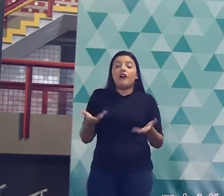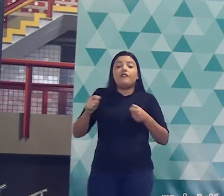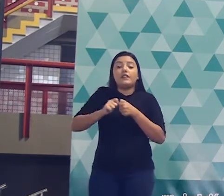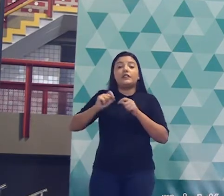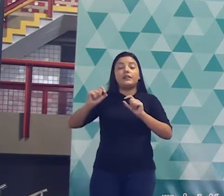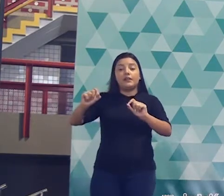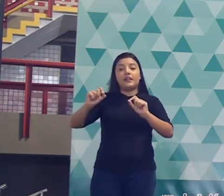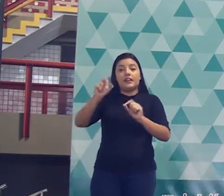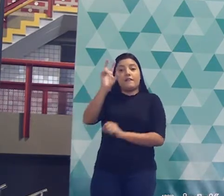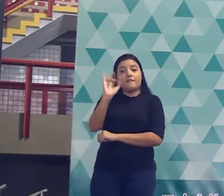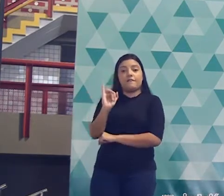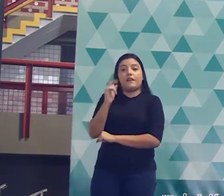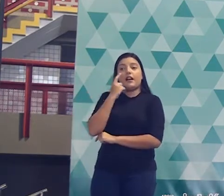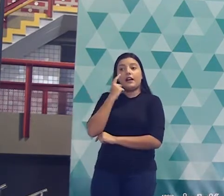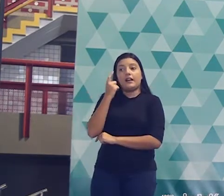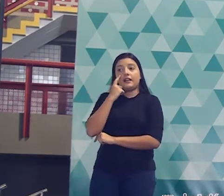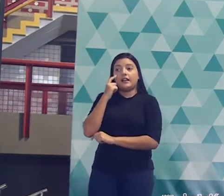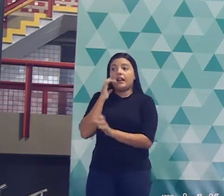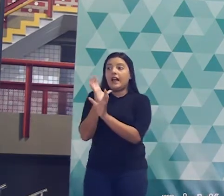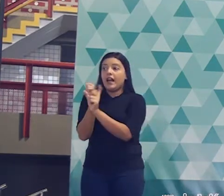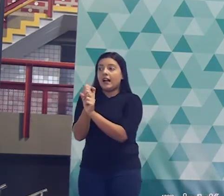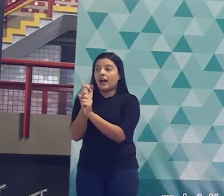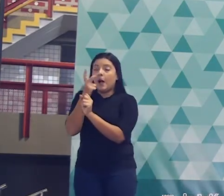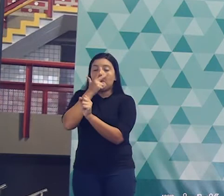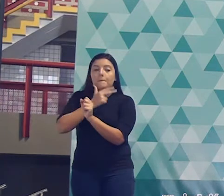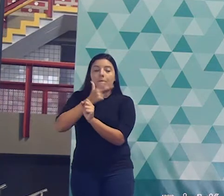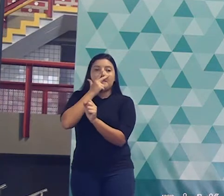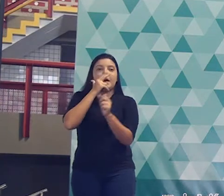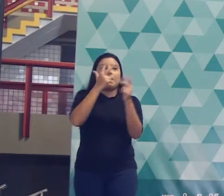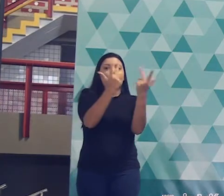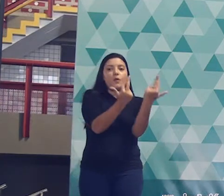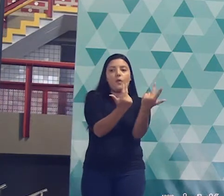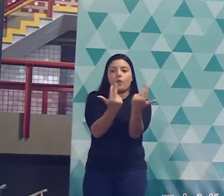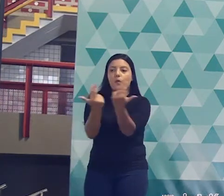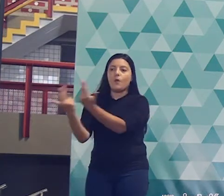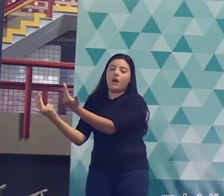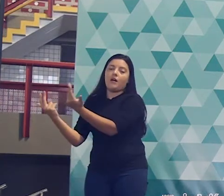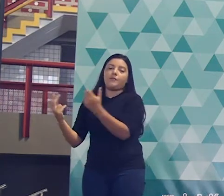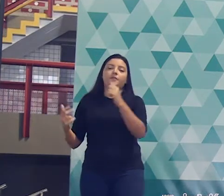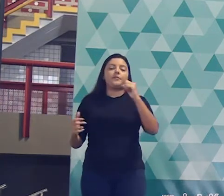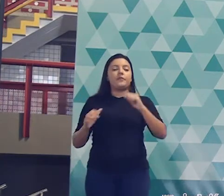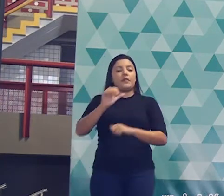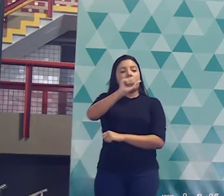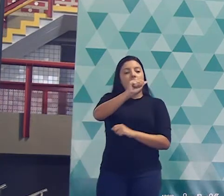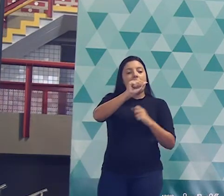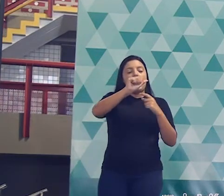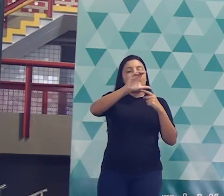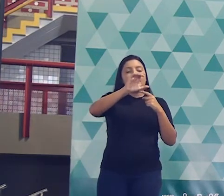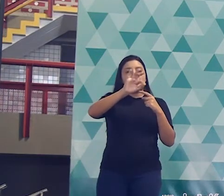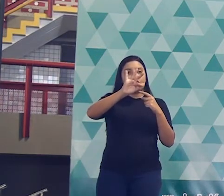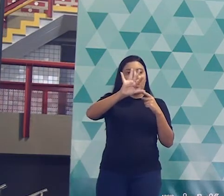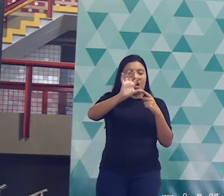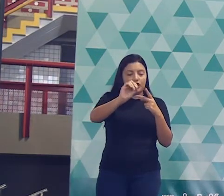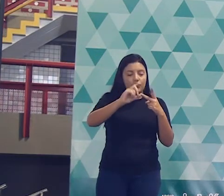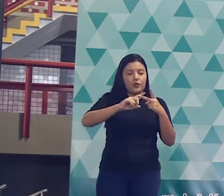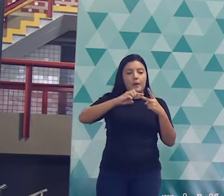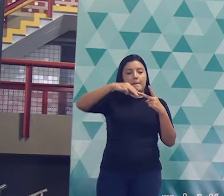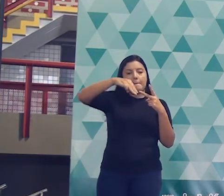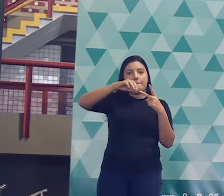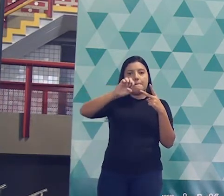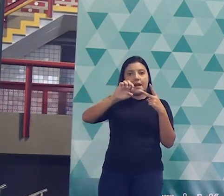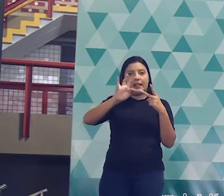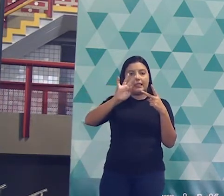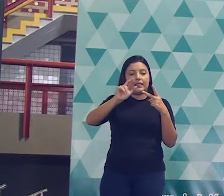quê? Você vai ter que fazer o mesmo cálculo para todas as substâncias. Acetileno, etano, etanol, hidrogênio e